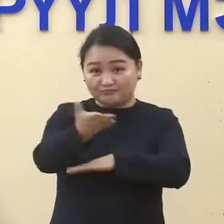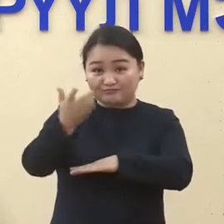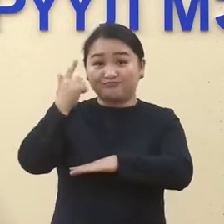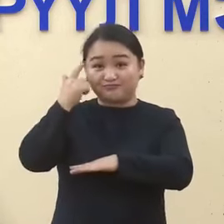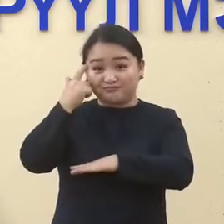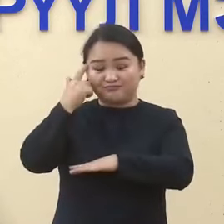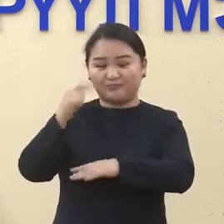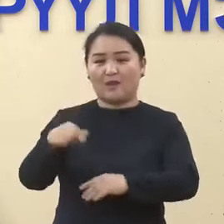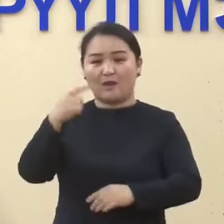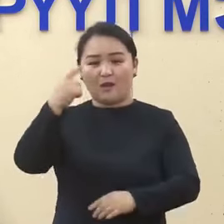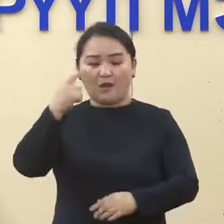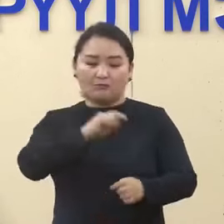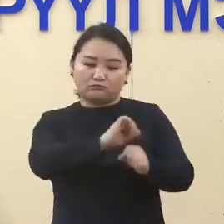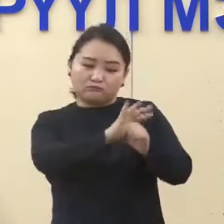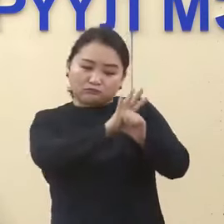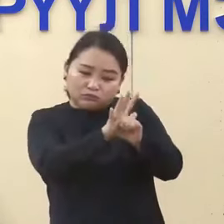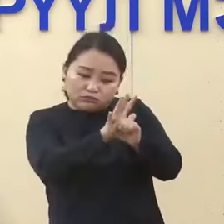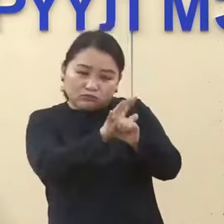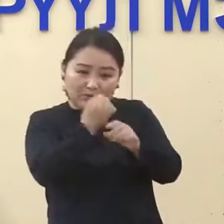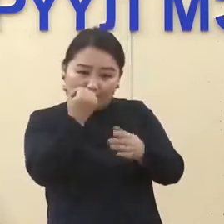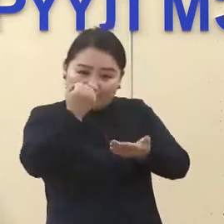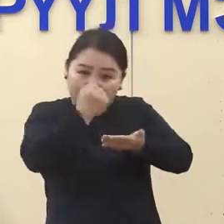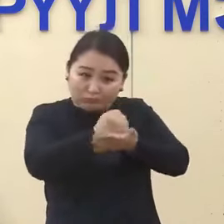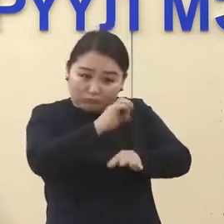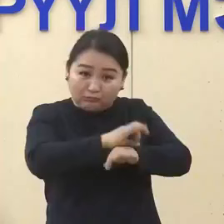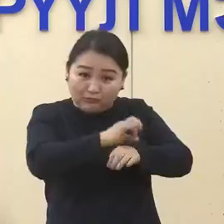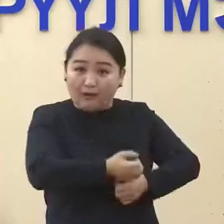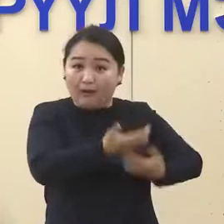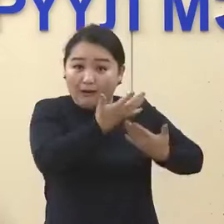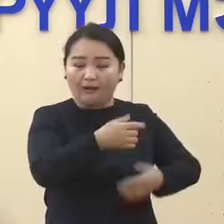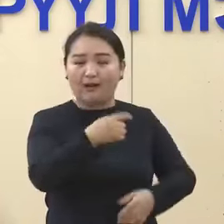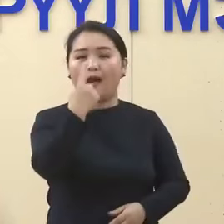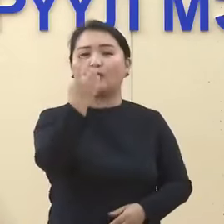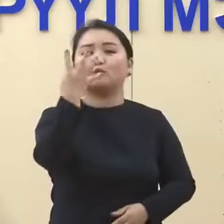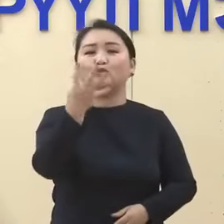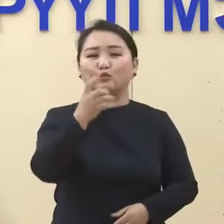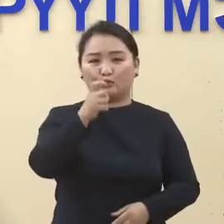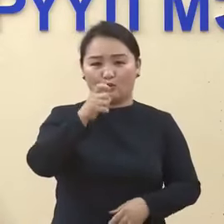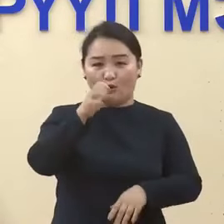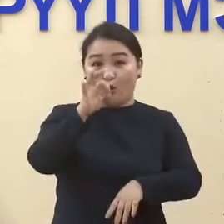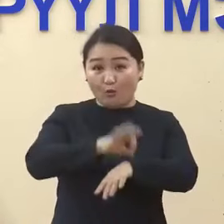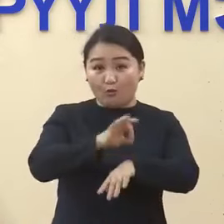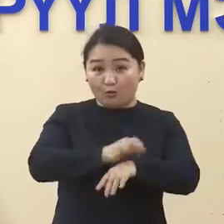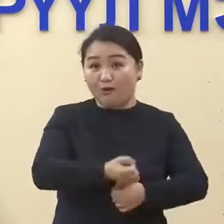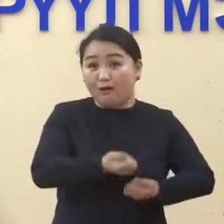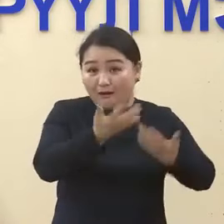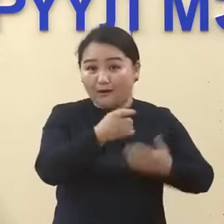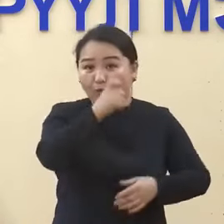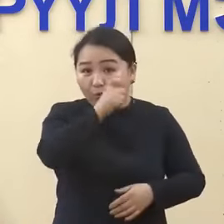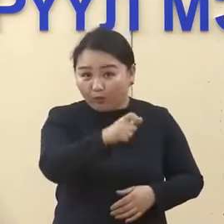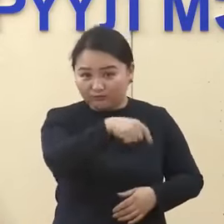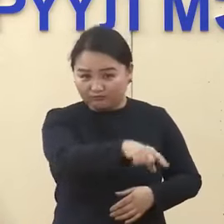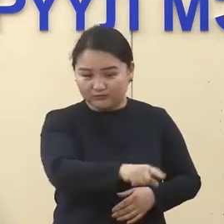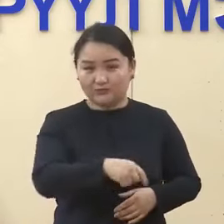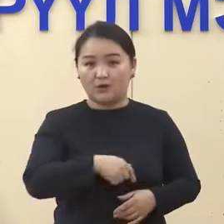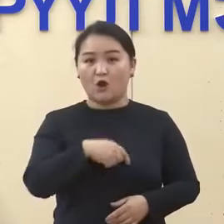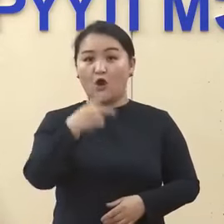байгаа коронавирусээр батлагдсан COVID-19-оор батлагдсан 14 тохиолдол байгаа. За 2